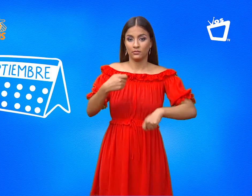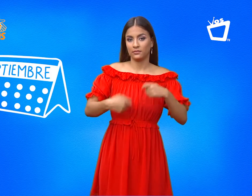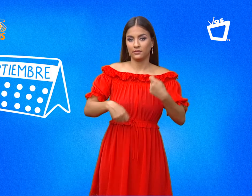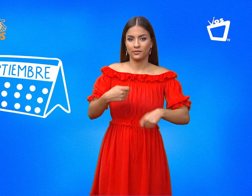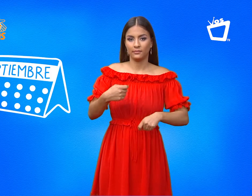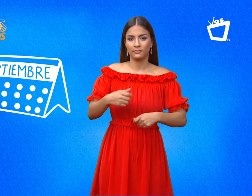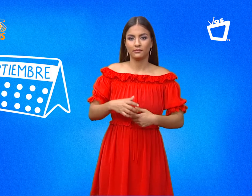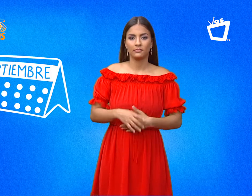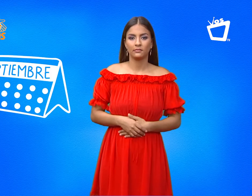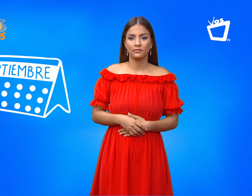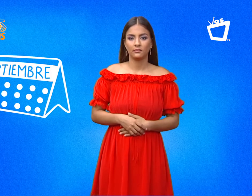septiembre